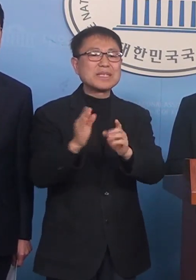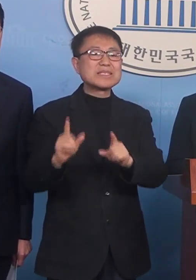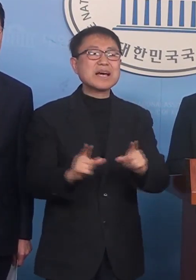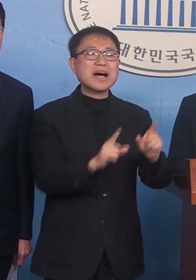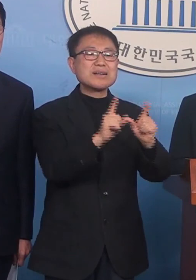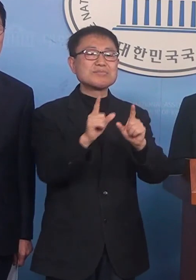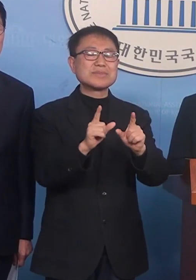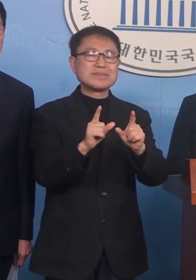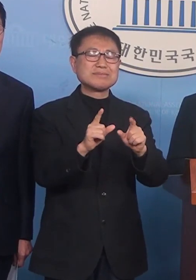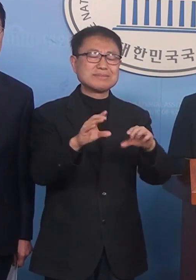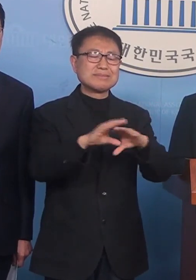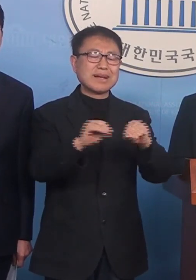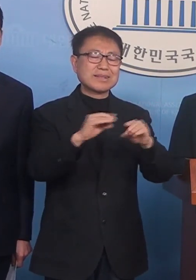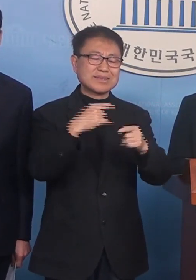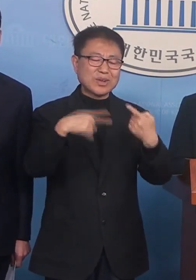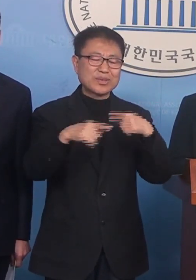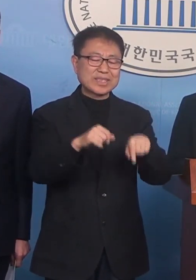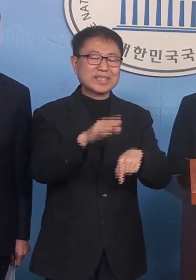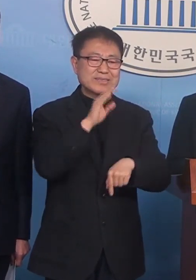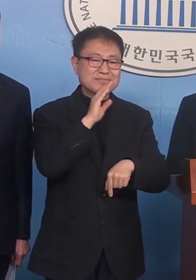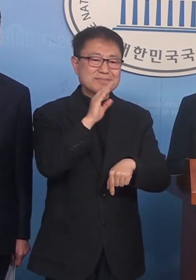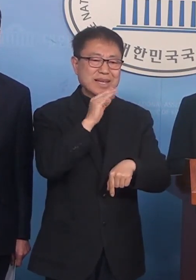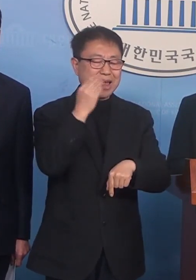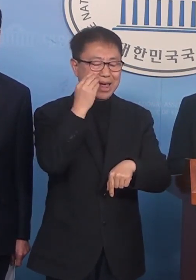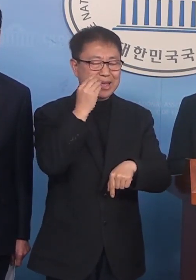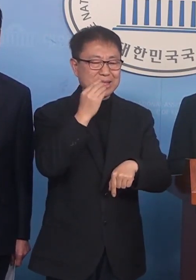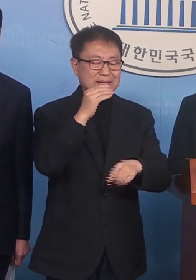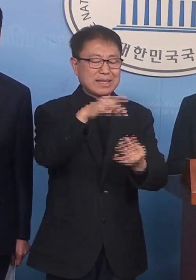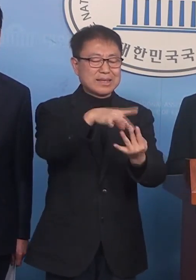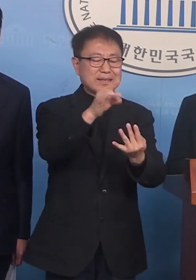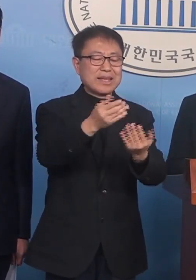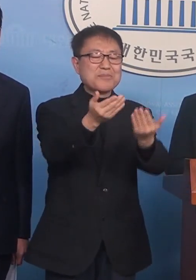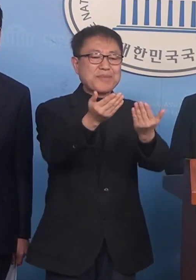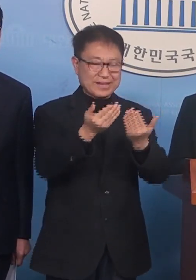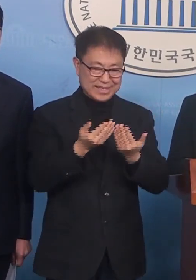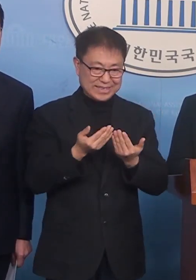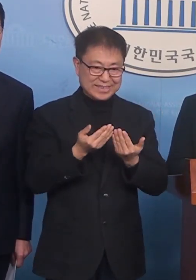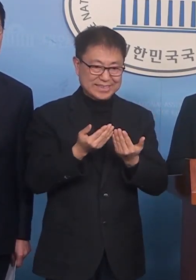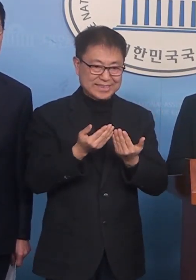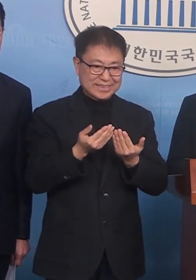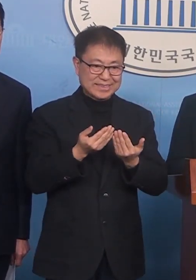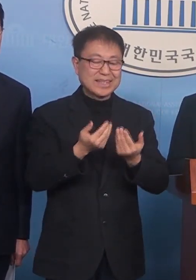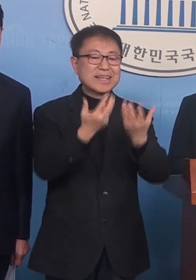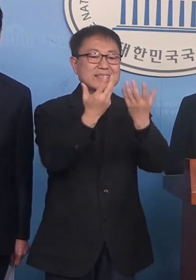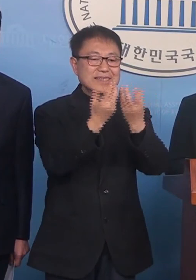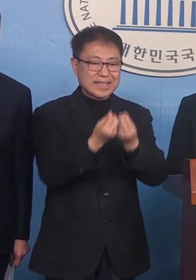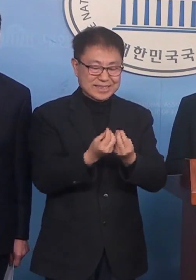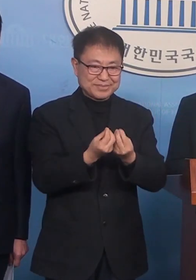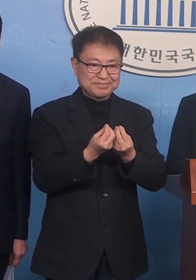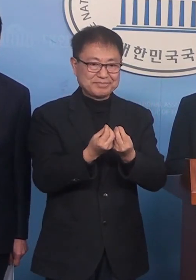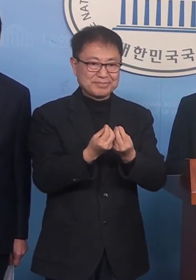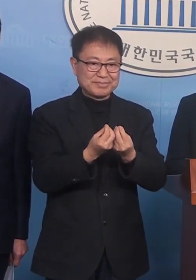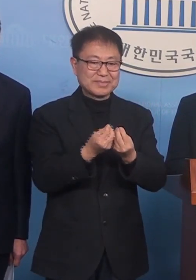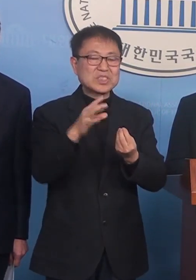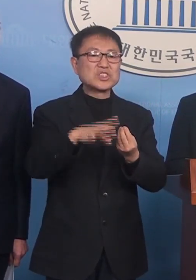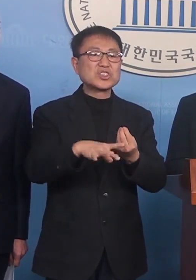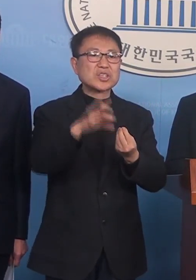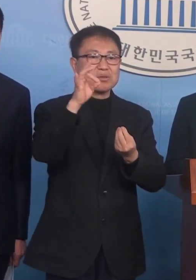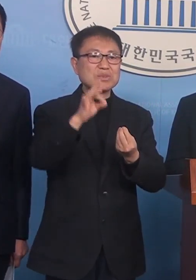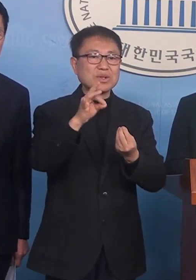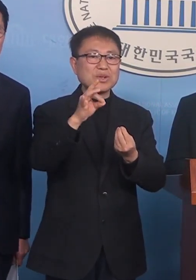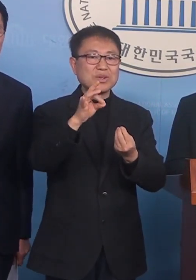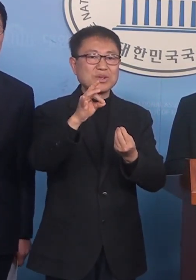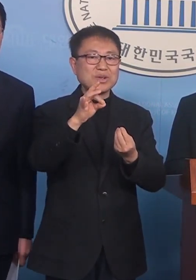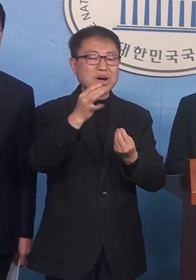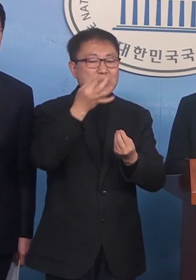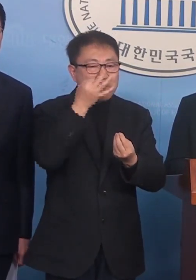책임지는 정치가 제대로 선택을 받는다라는 그런 사례를 저희가 처음으로